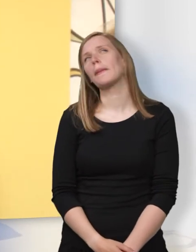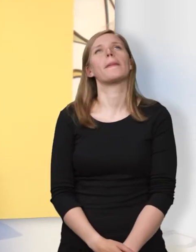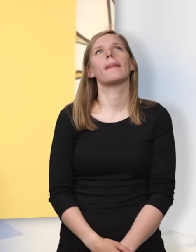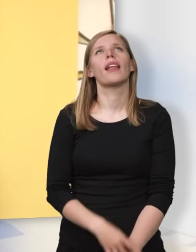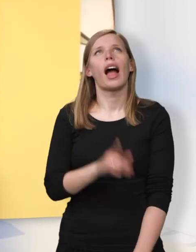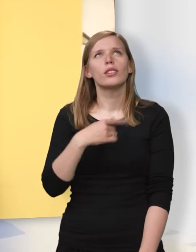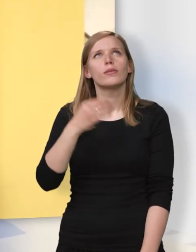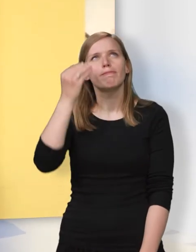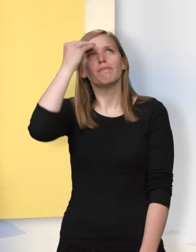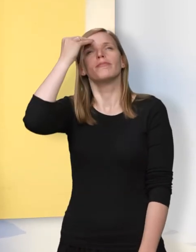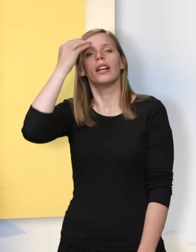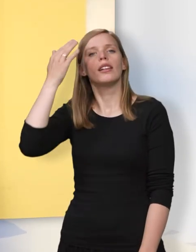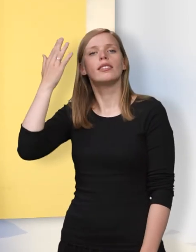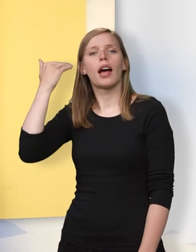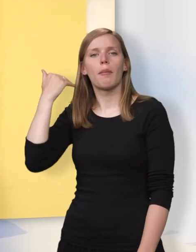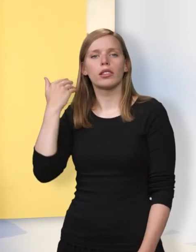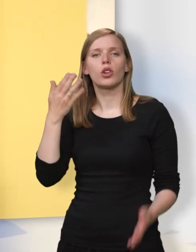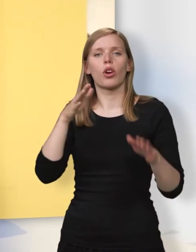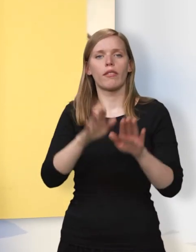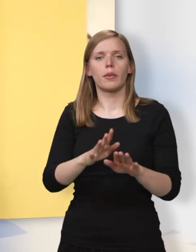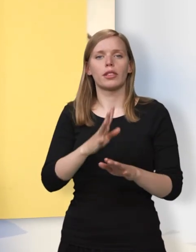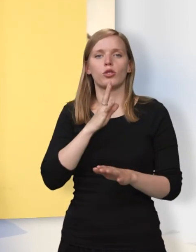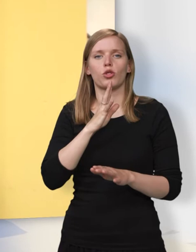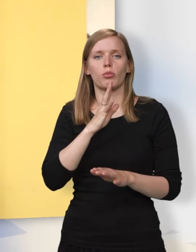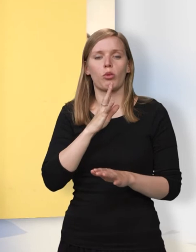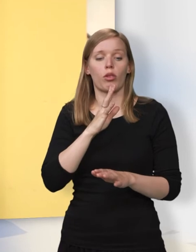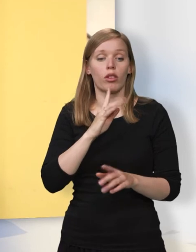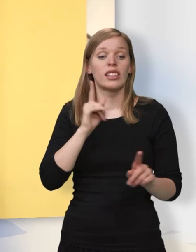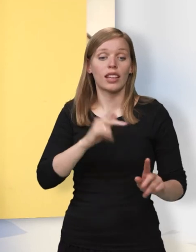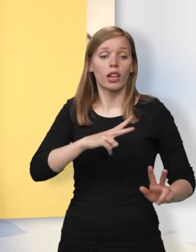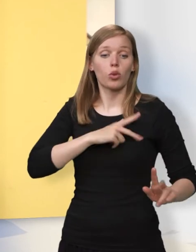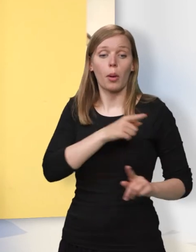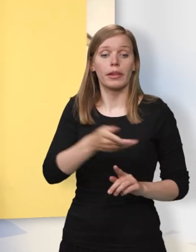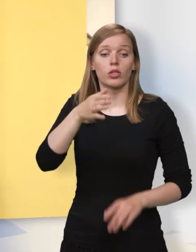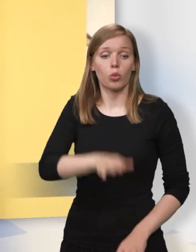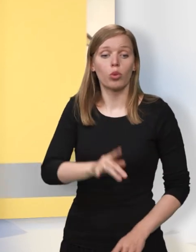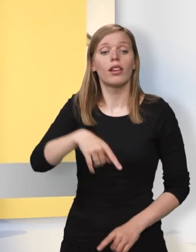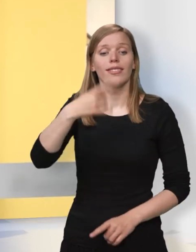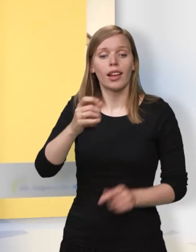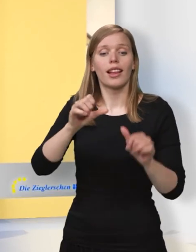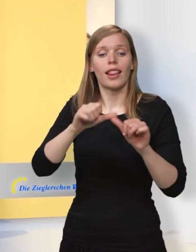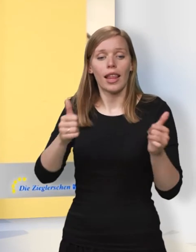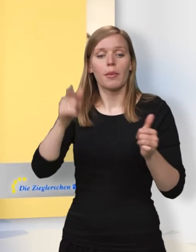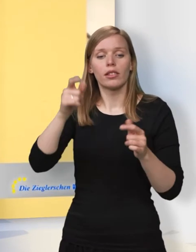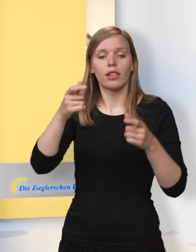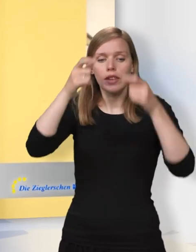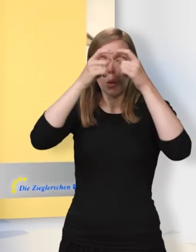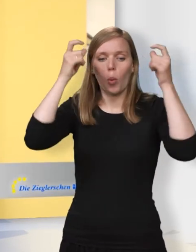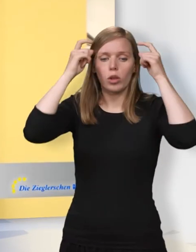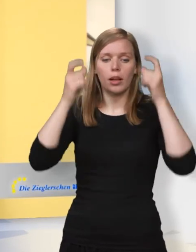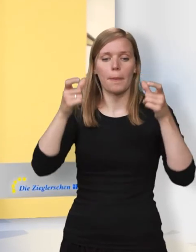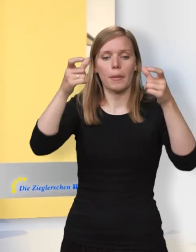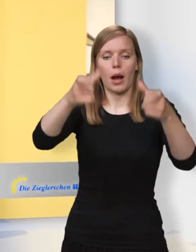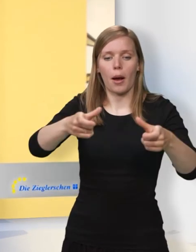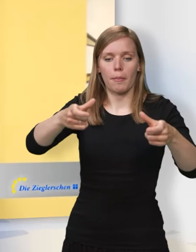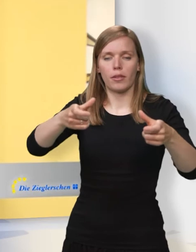sehr an meinen Konfirmationsspruch, sei getreu bis in den Tod, dann will ich dir die Krone des Lebens geben. Und wenn Sie so wollen, habe